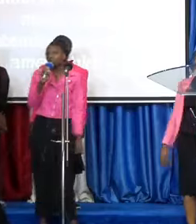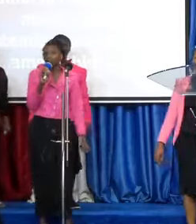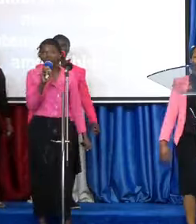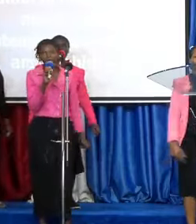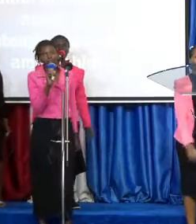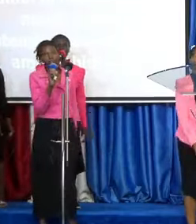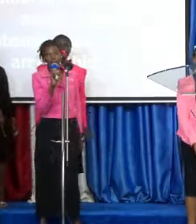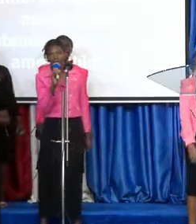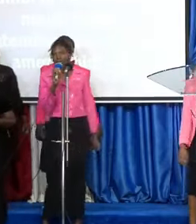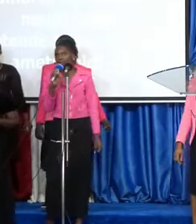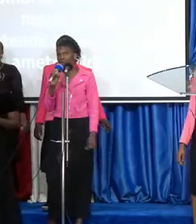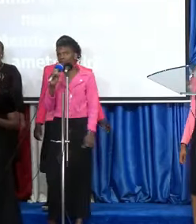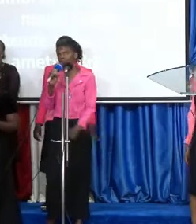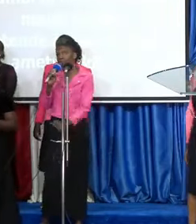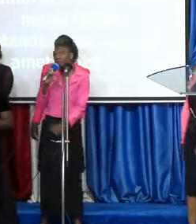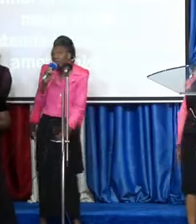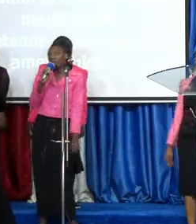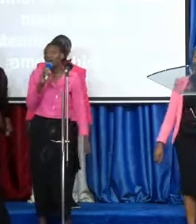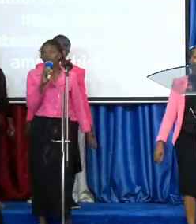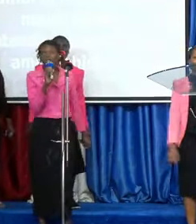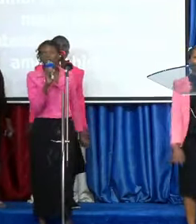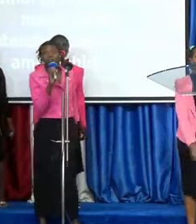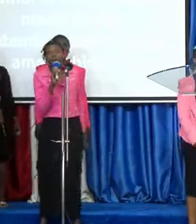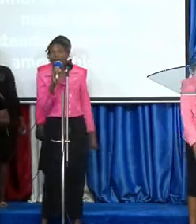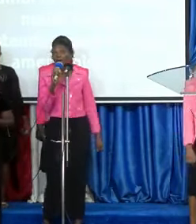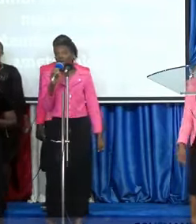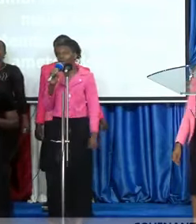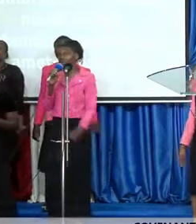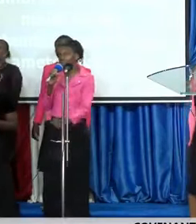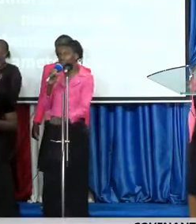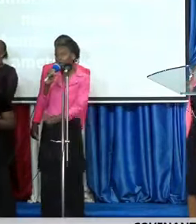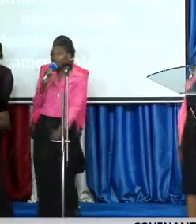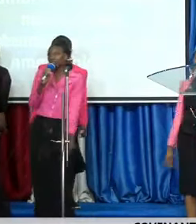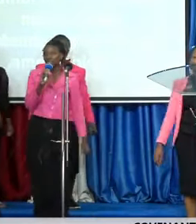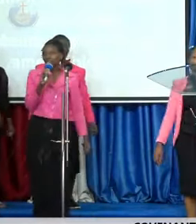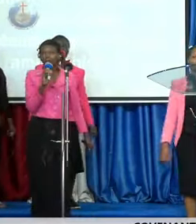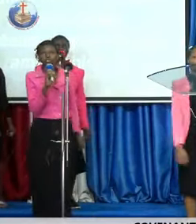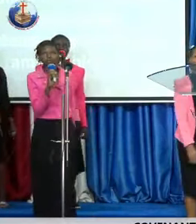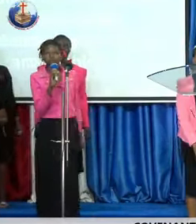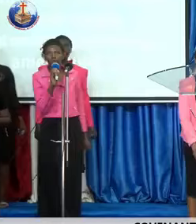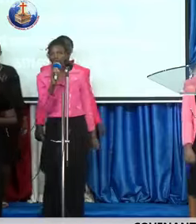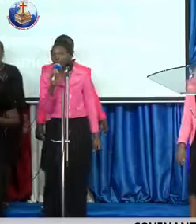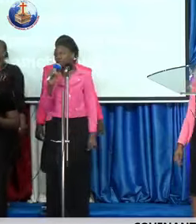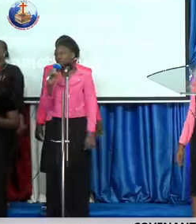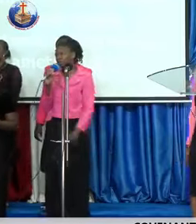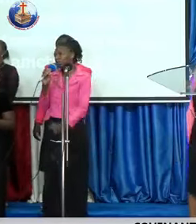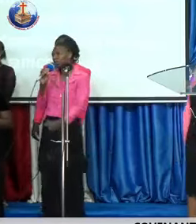baba Mungu wetu. Dhambi ni baya uleta mauti kwetu.